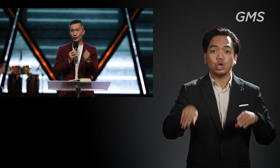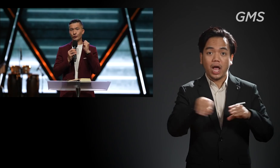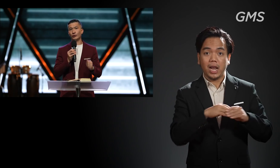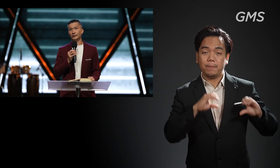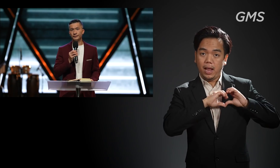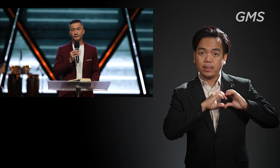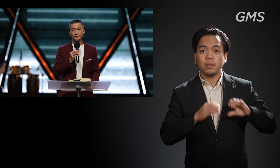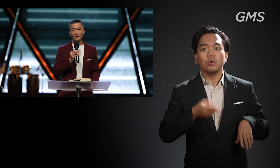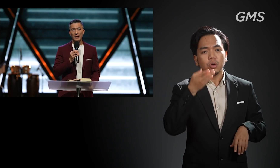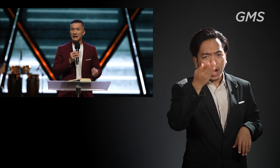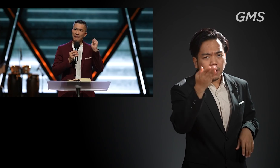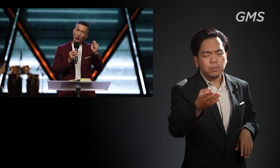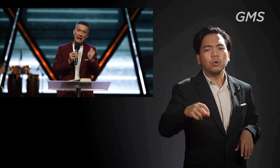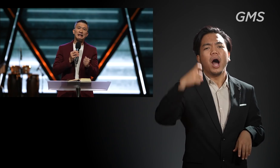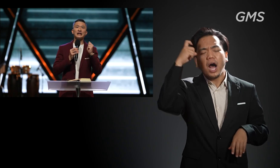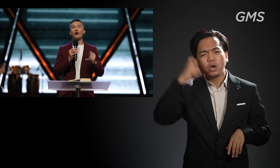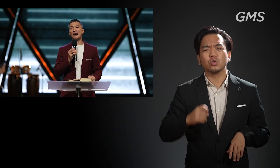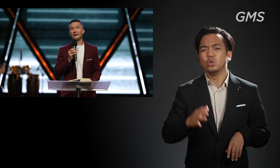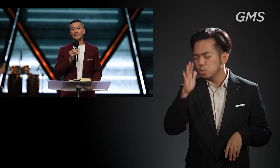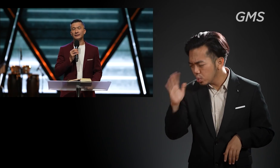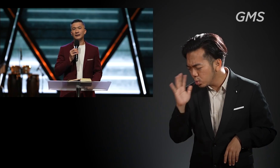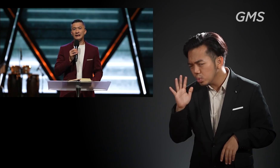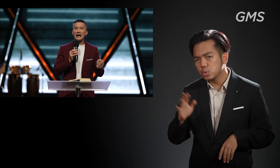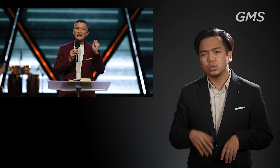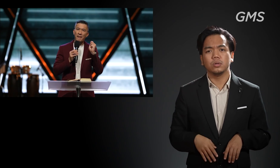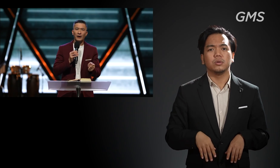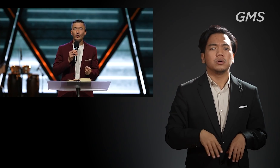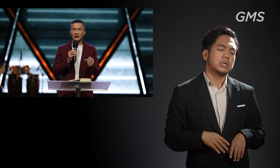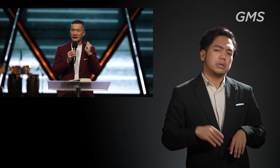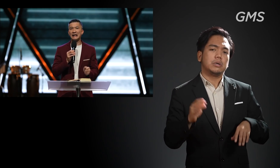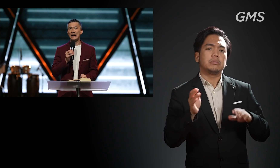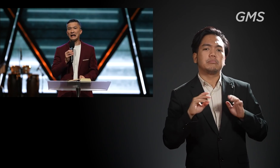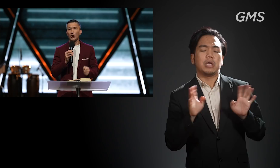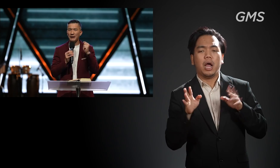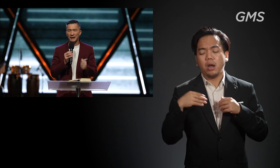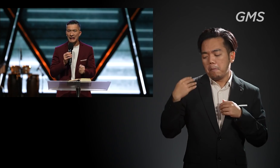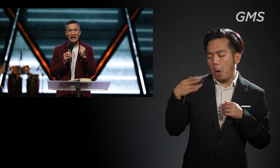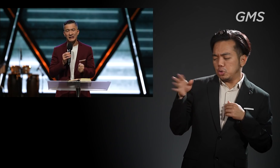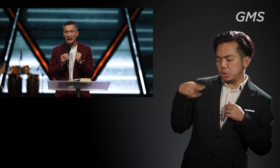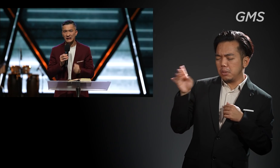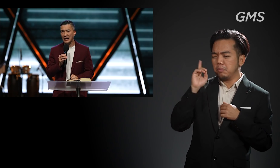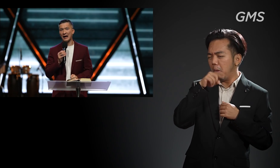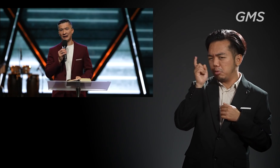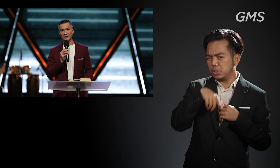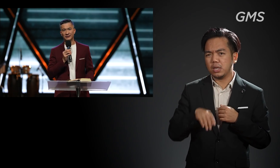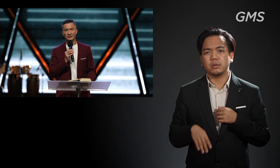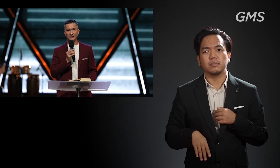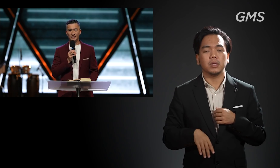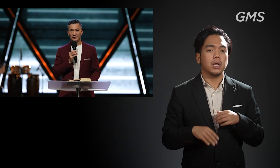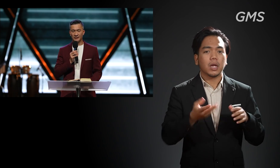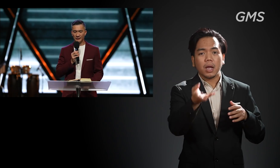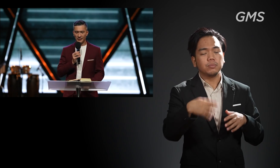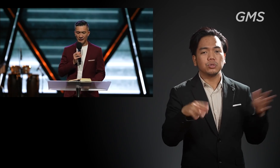Tabur sungguh-sungguh. Jangan bosanan jadi orang. Jangan separuh setengah jalan. Komitmennya jangan setengah-setengah.